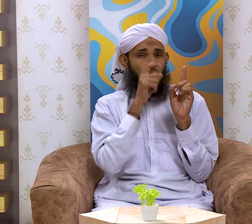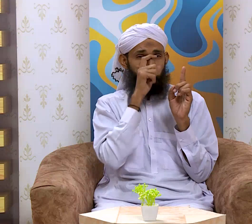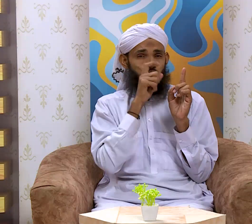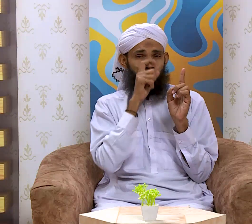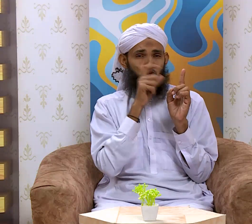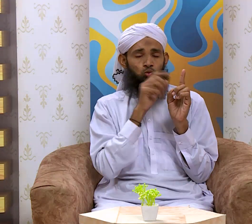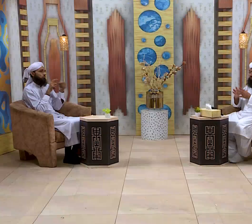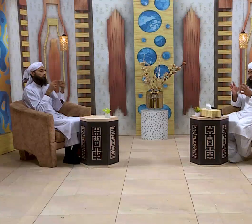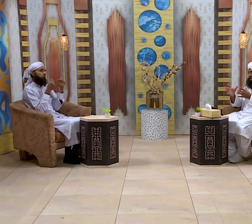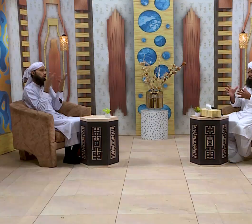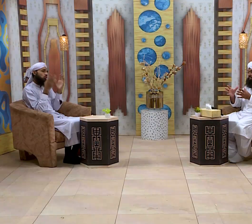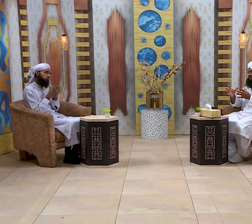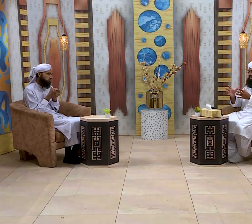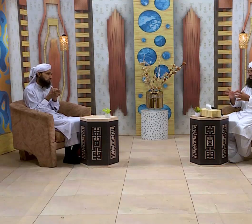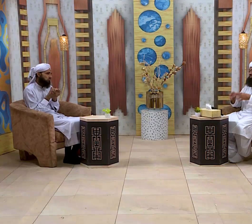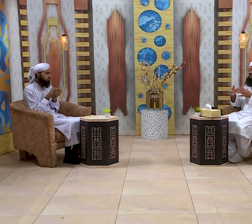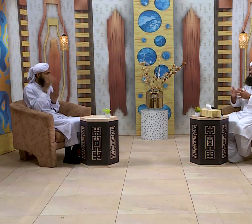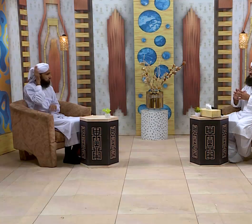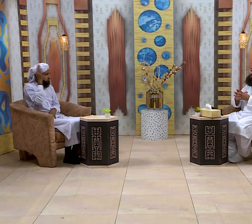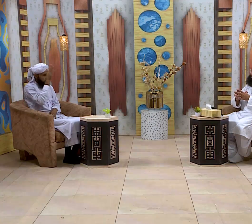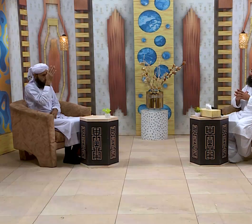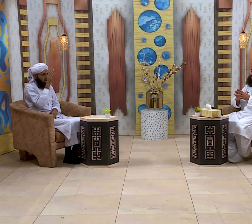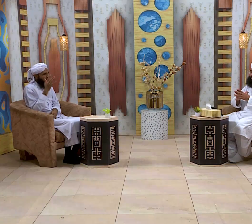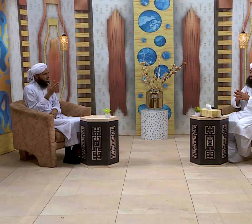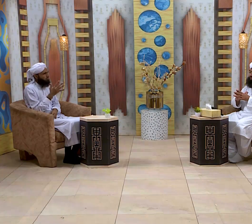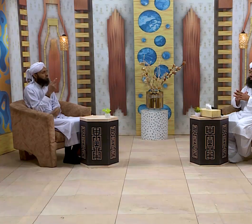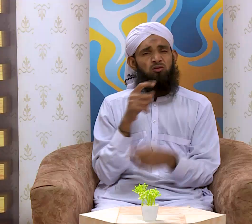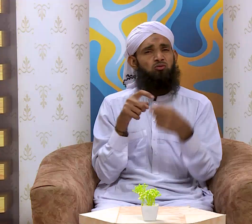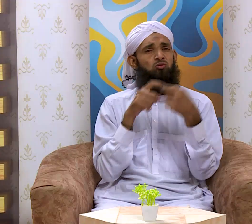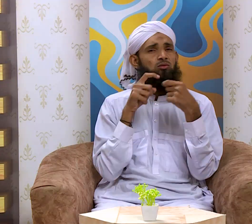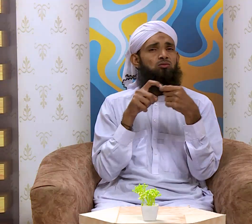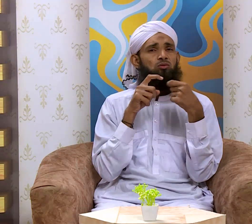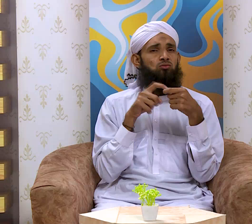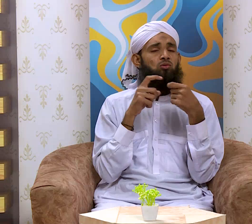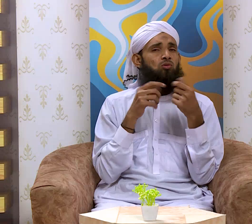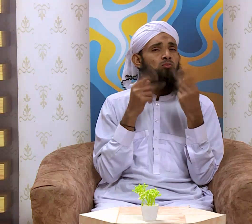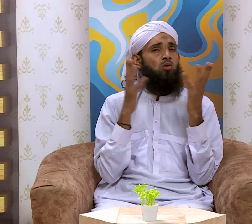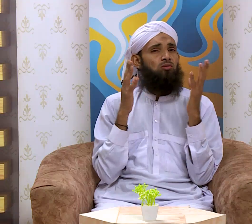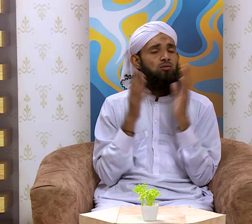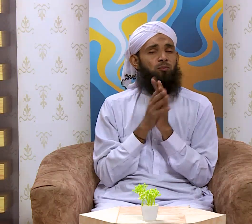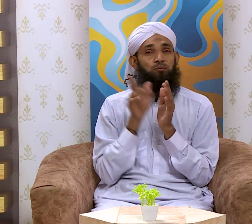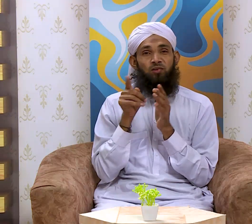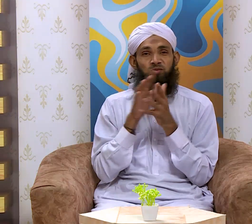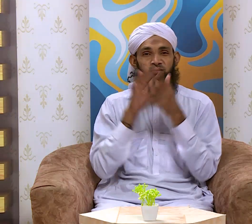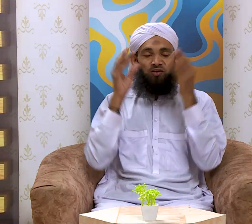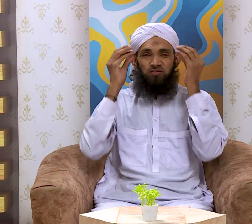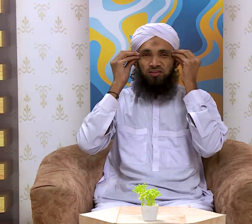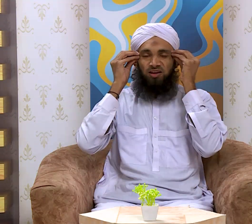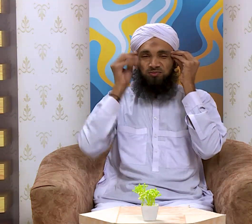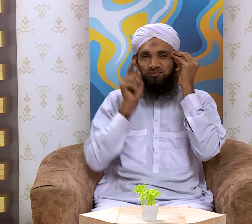کیے۔ کفار قریش نے طرح طرح کے سوالات کرنا شروع کیے۔ مفتی احمد یار خان نعیمی صاحب رحمۃ اللہ تعالی علیہ سبحان